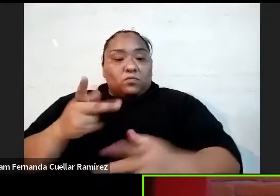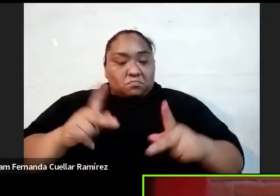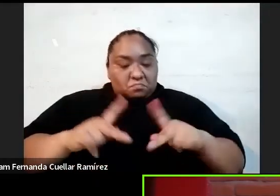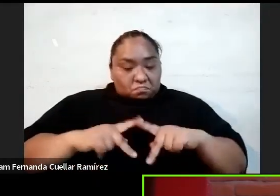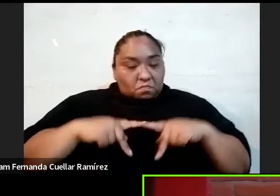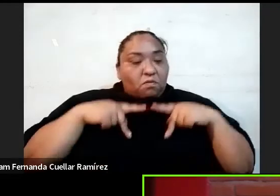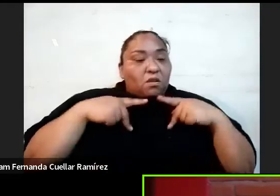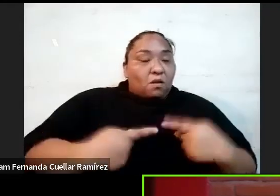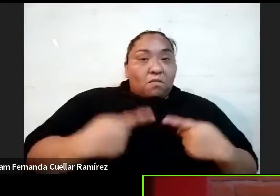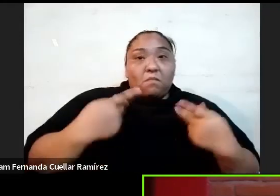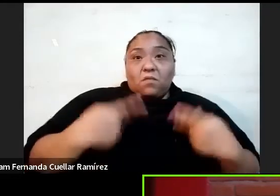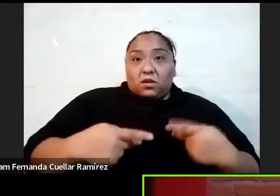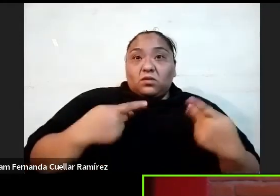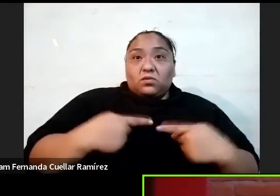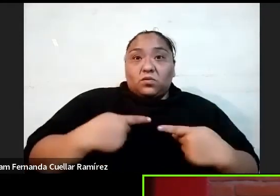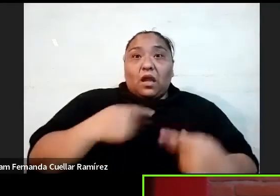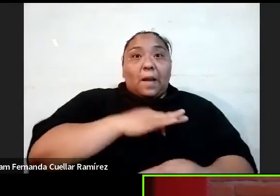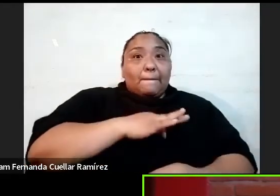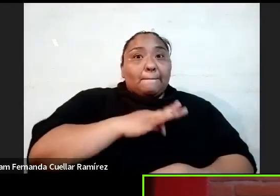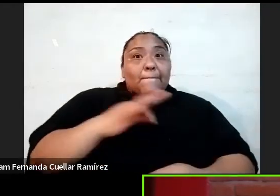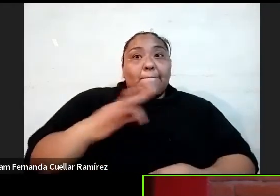también podemos